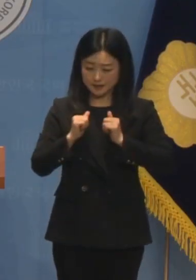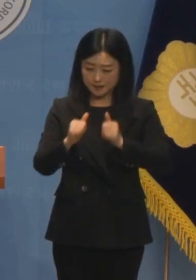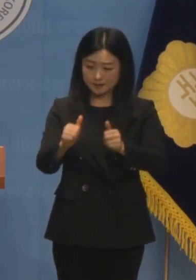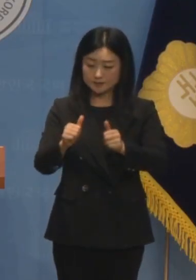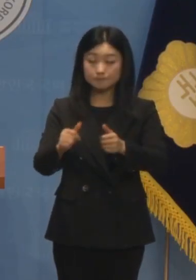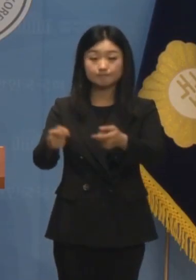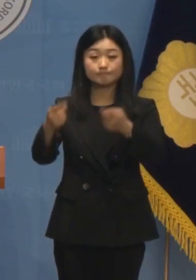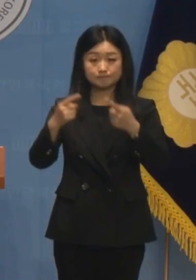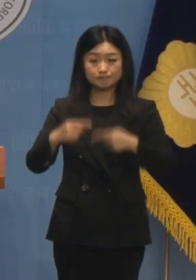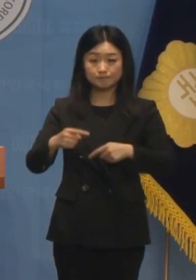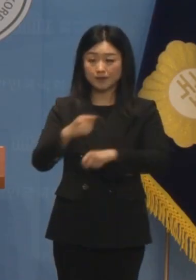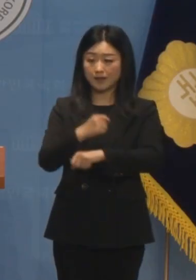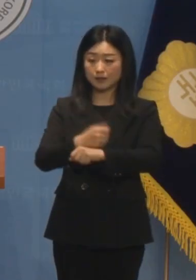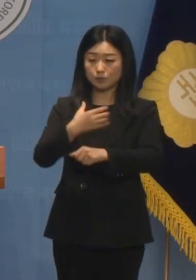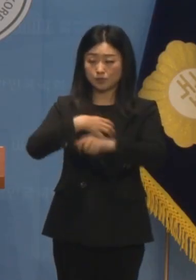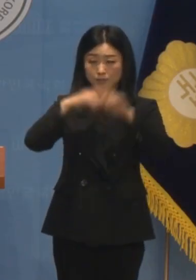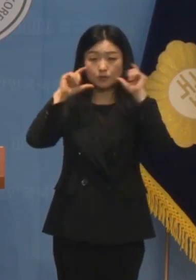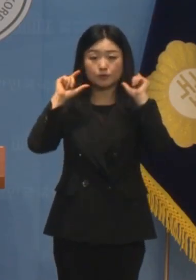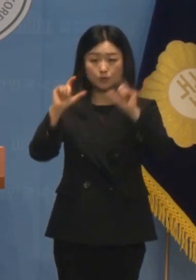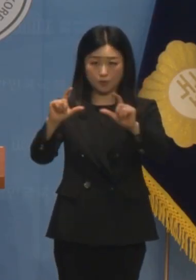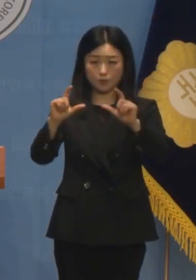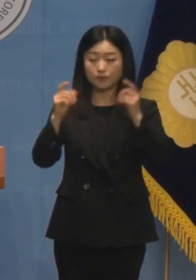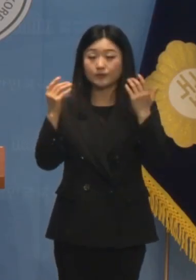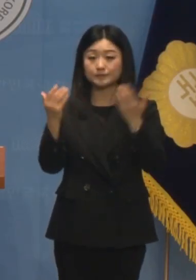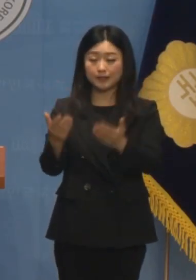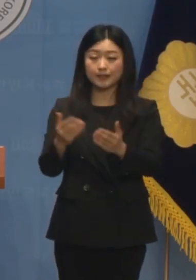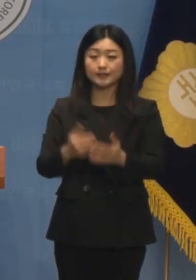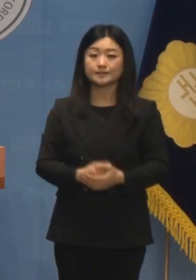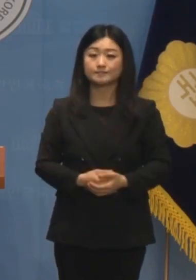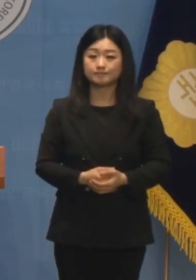것을 엄중히 경고합니다.